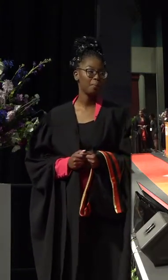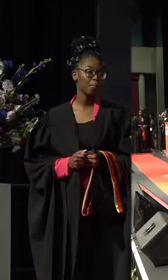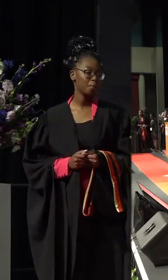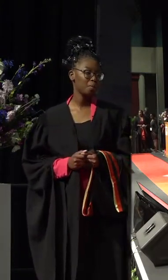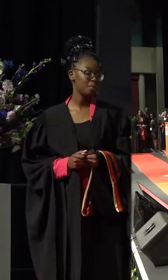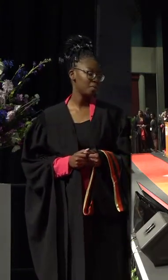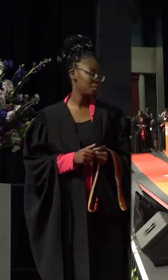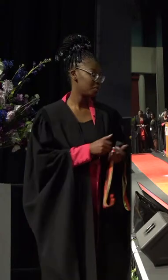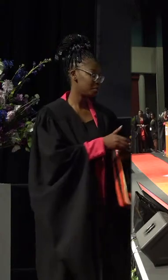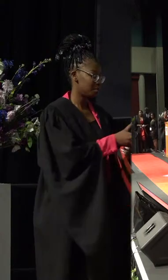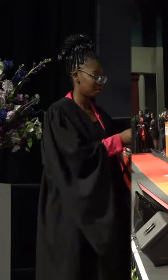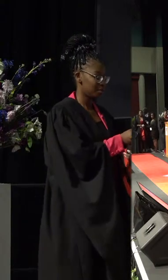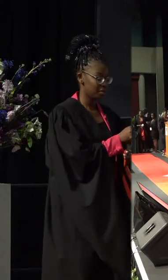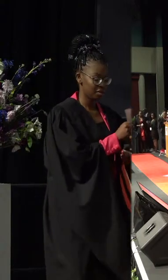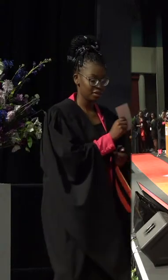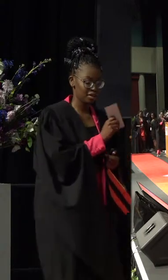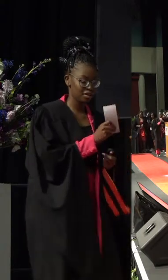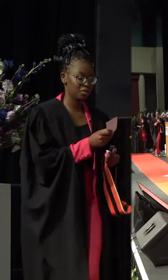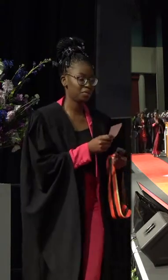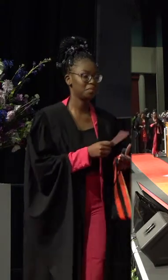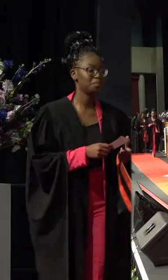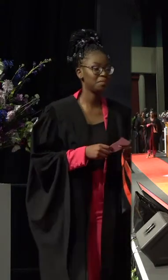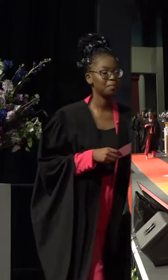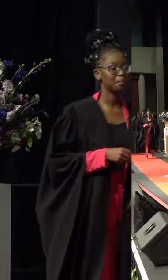Nongcubeko Mkwalo.